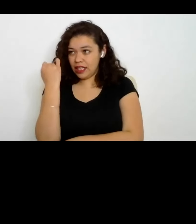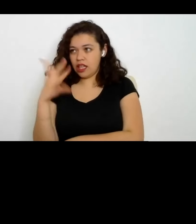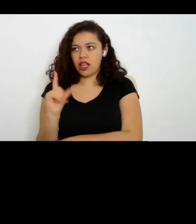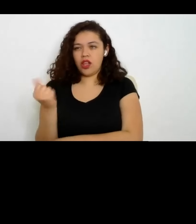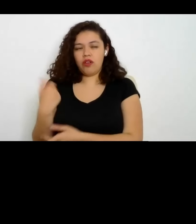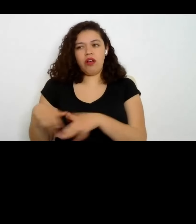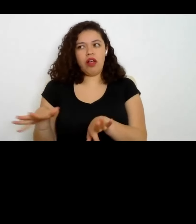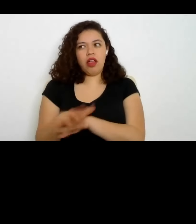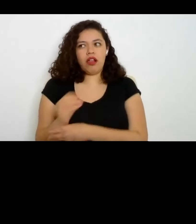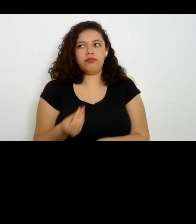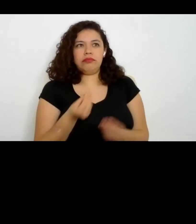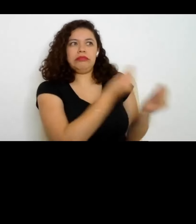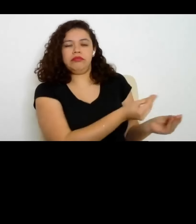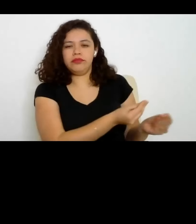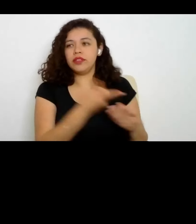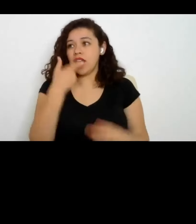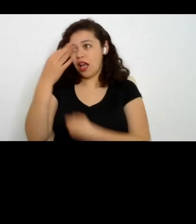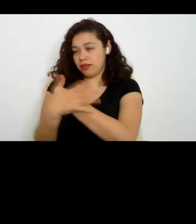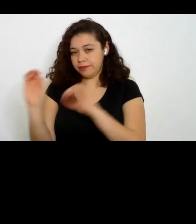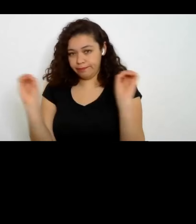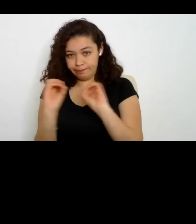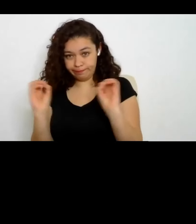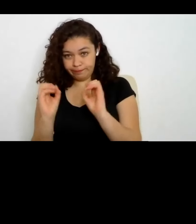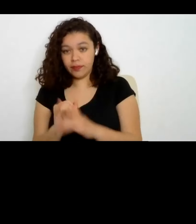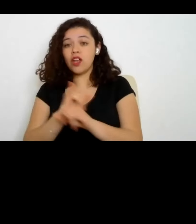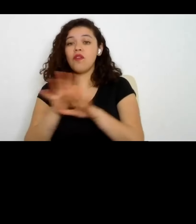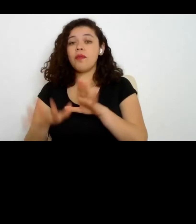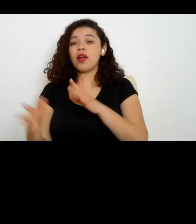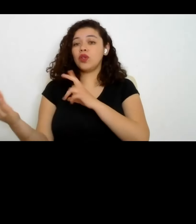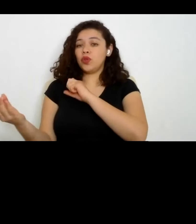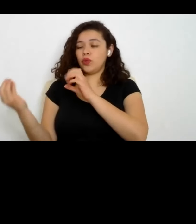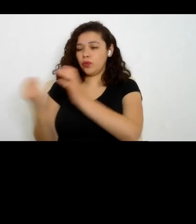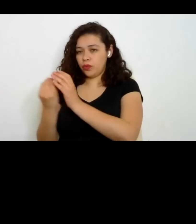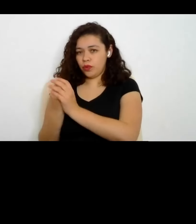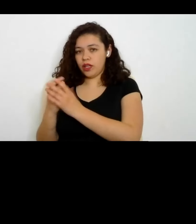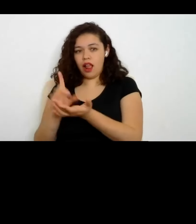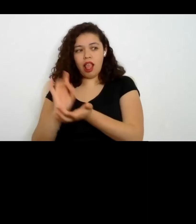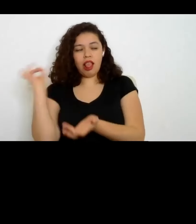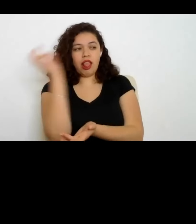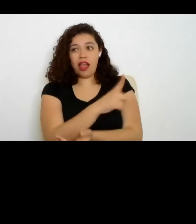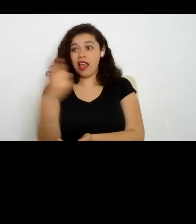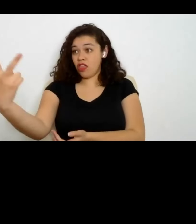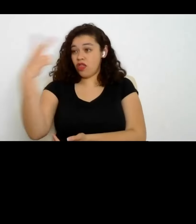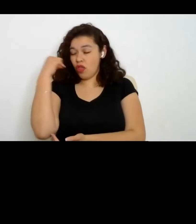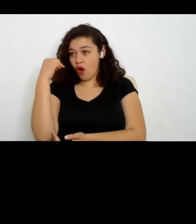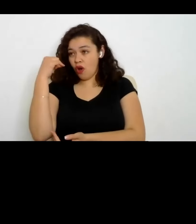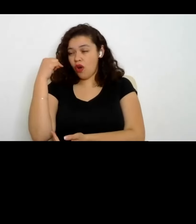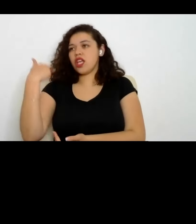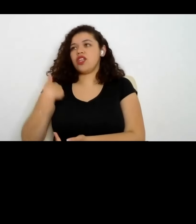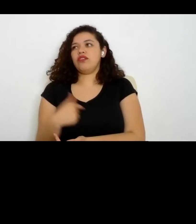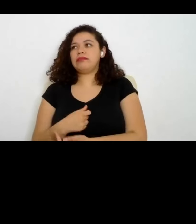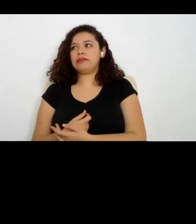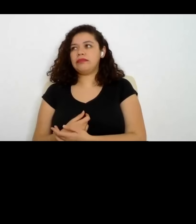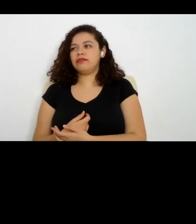de los titulares, transferir datos personales a terceros sin el consentimiento del titular. Bueno, pues